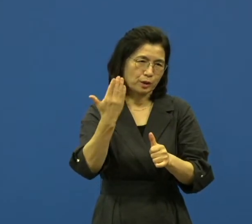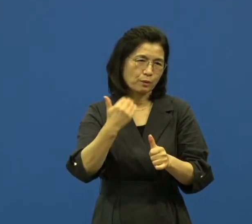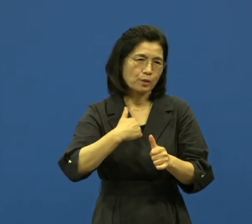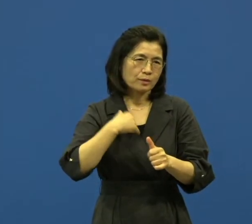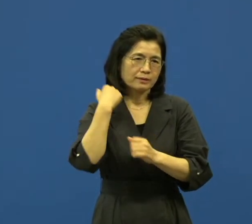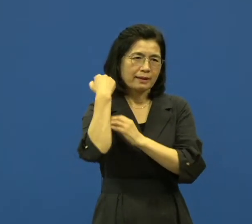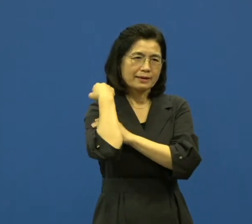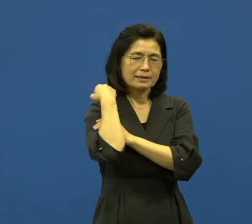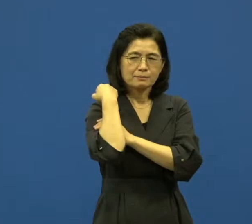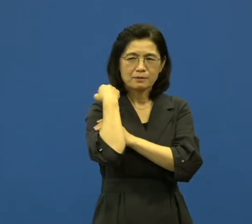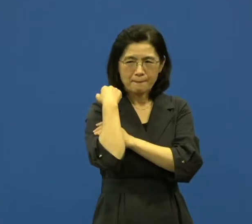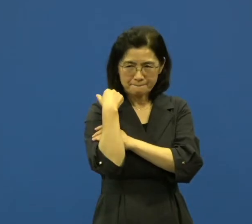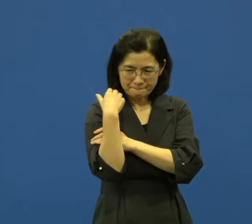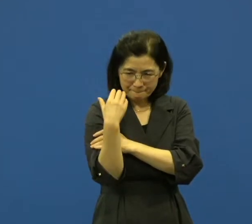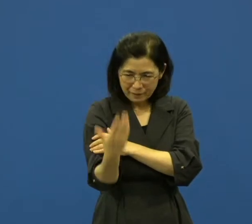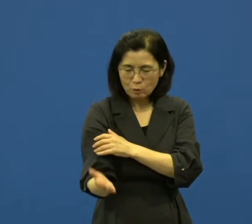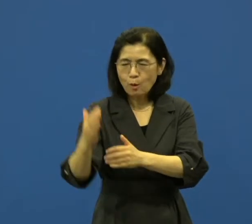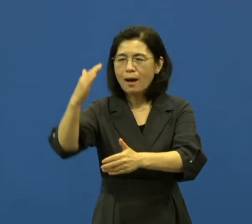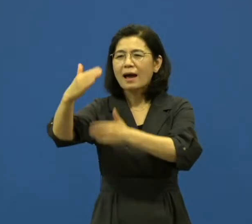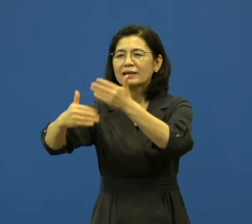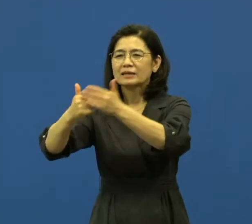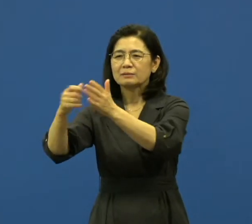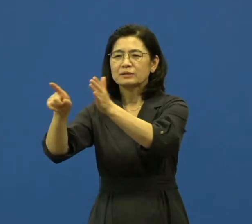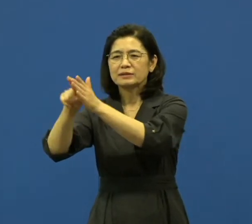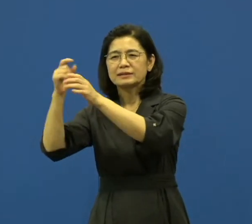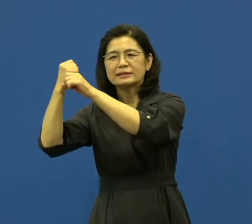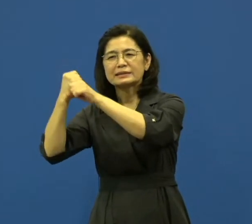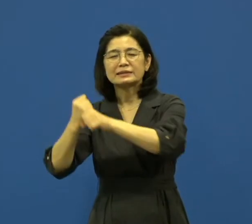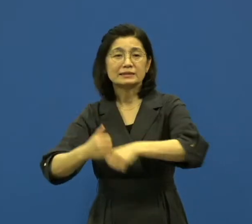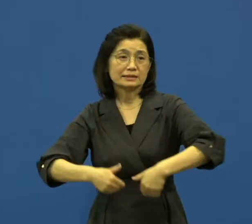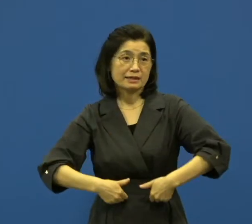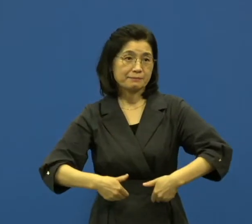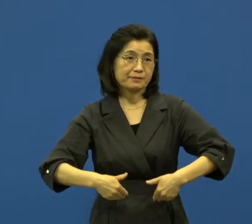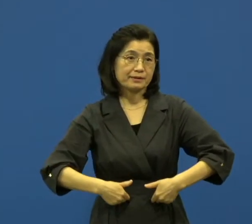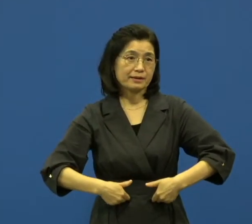것입니다. 그래서 믿음을 가지면 겸손해집니다.